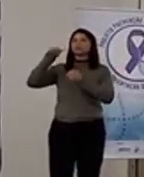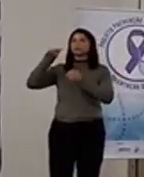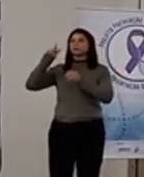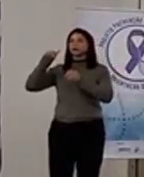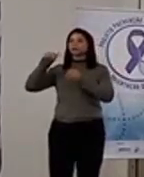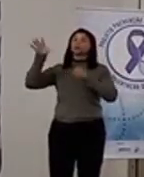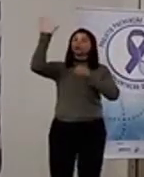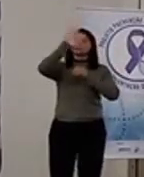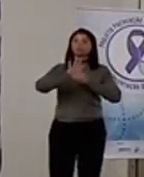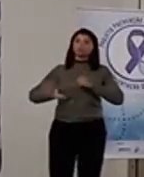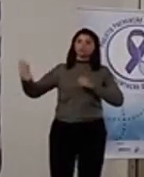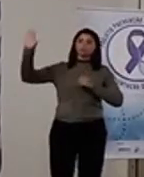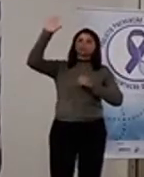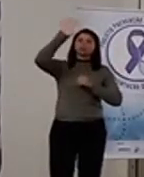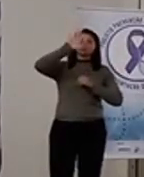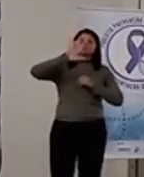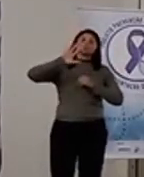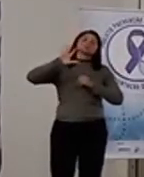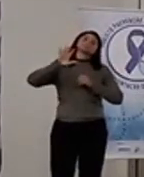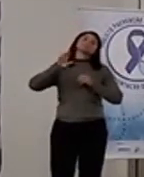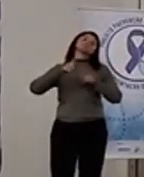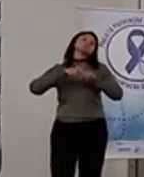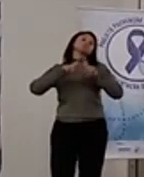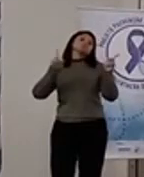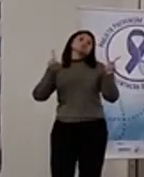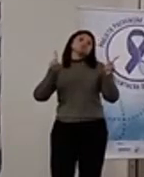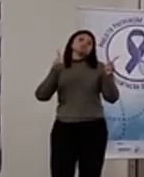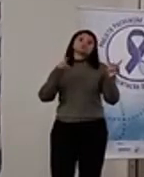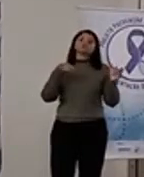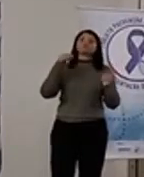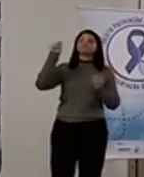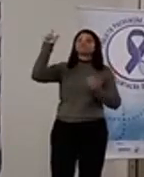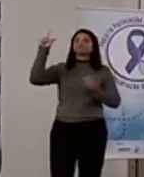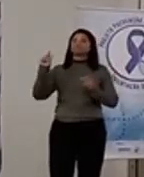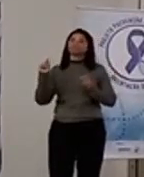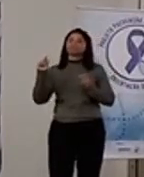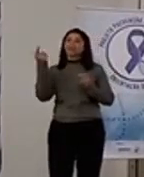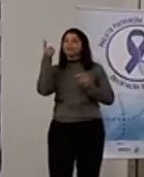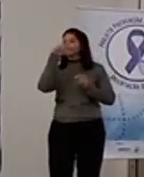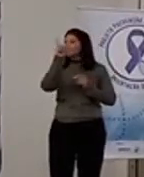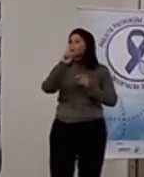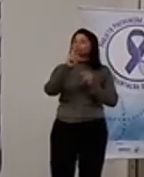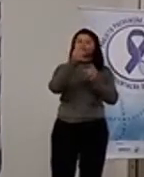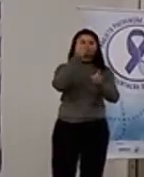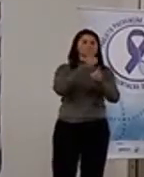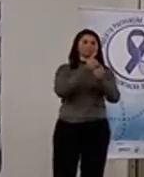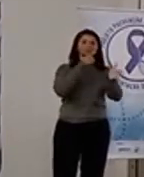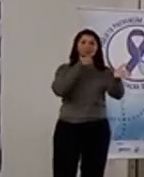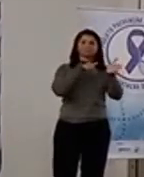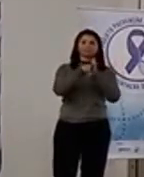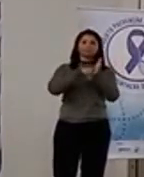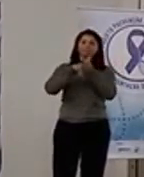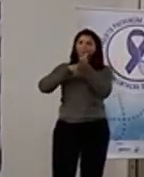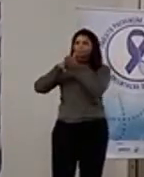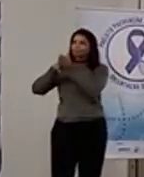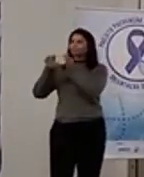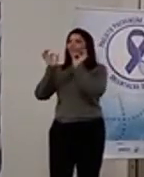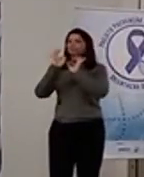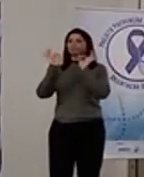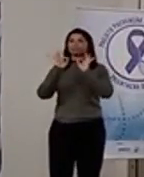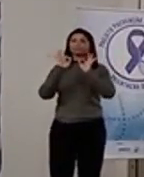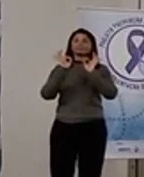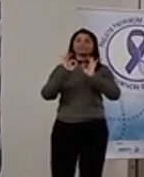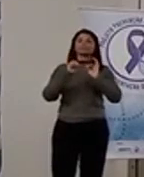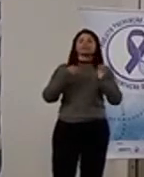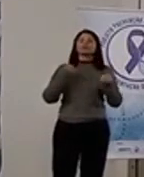nacional. Ou seja, uma boa parte das doenças raras você não consegue diagnosticar pelo público, pelo médico da rede de